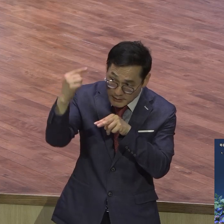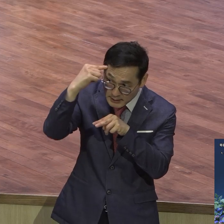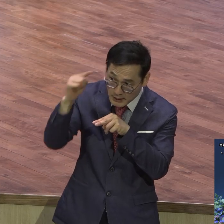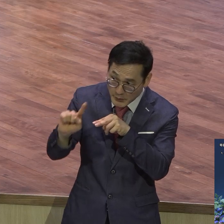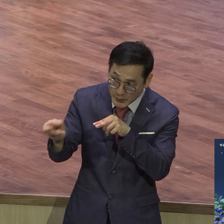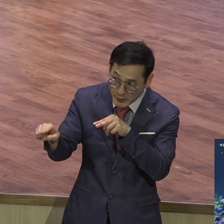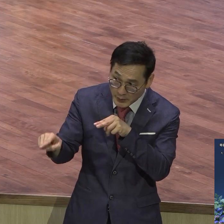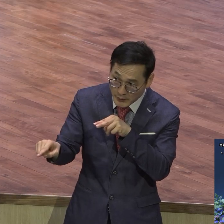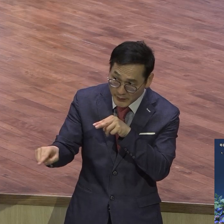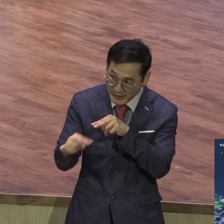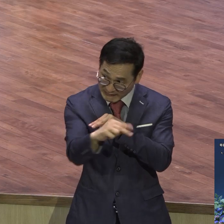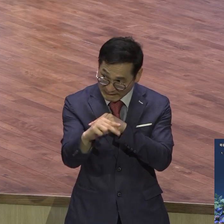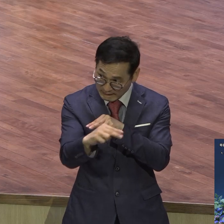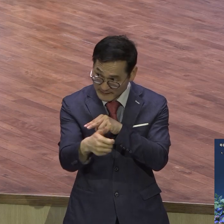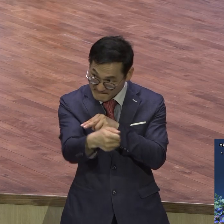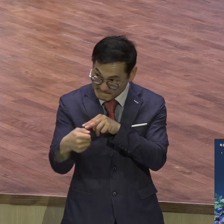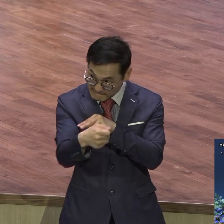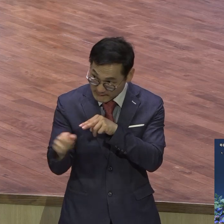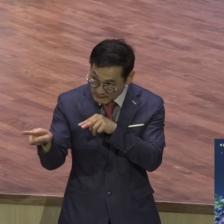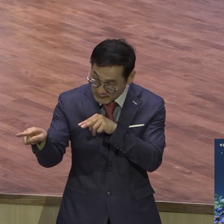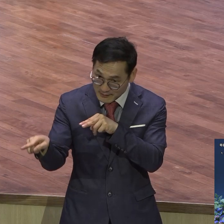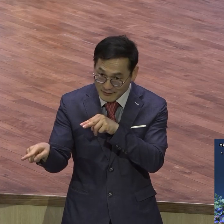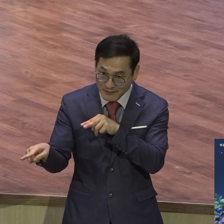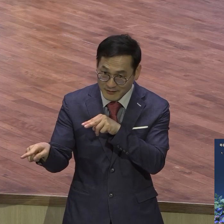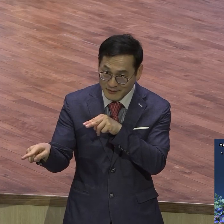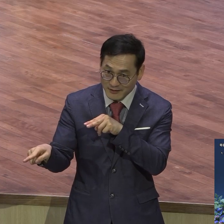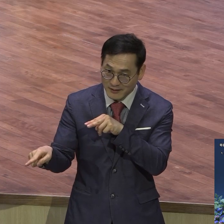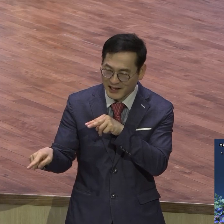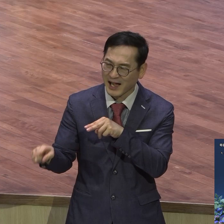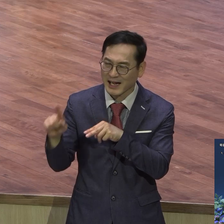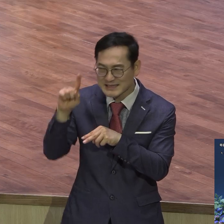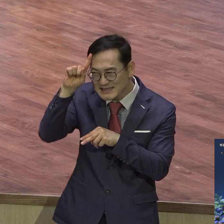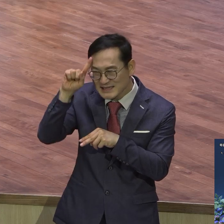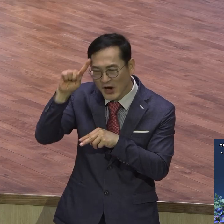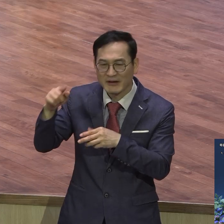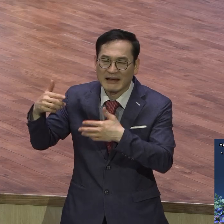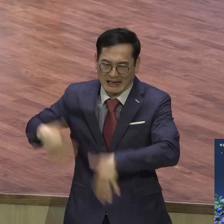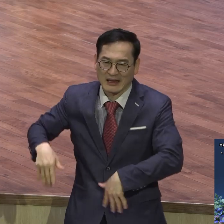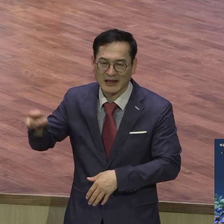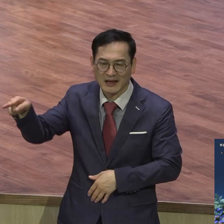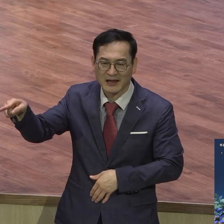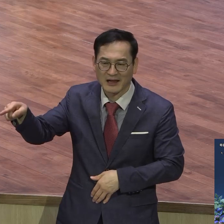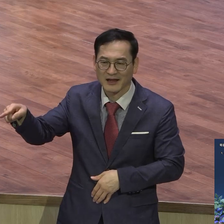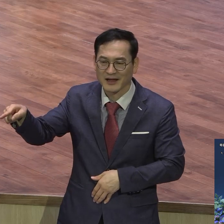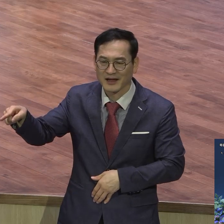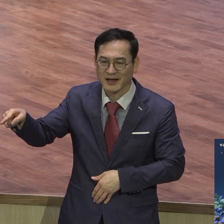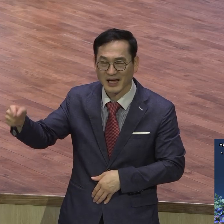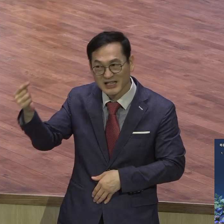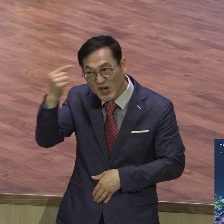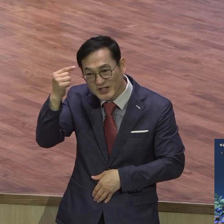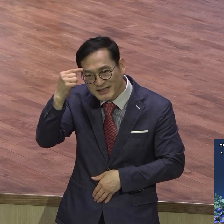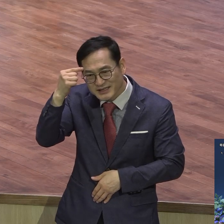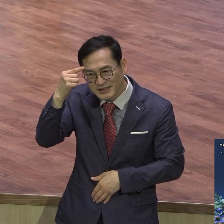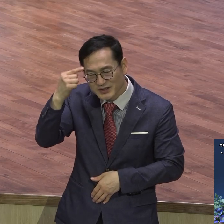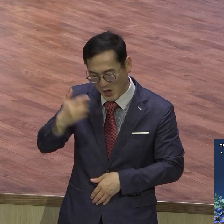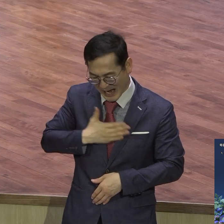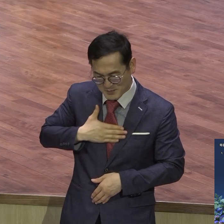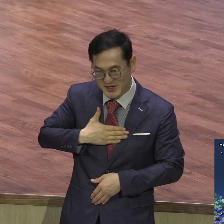사람의 결점을 찾고 비판하는 사람에게는 신경세약, 정신적, 감정적